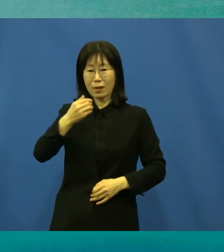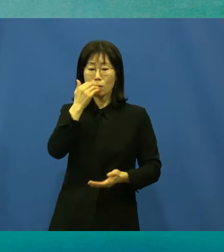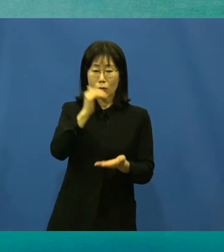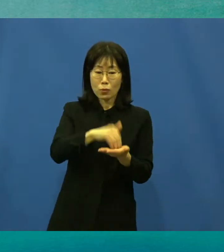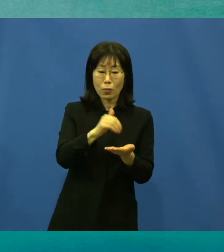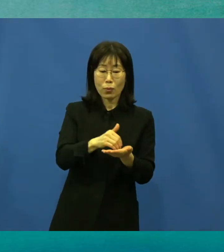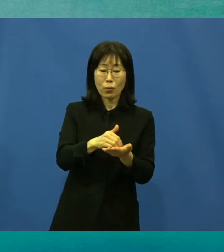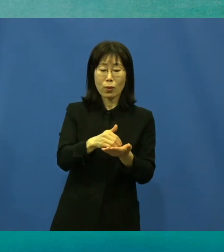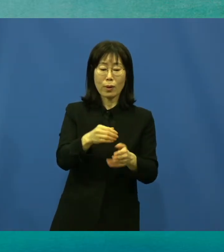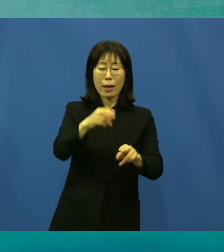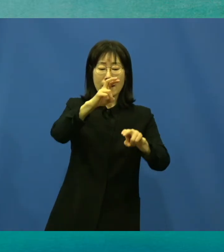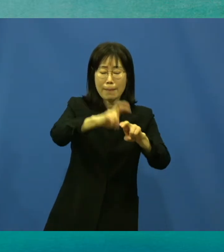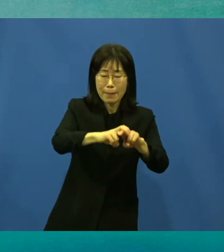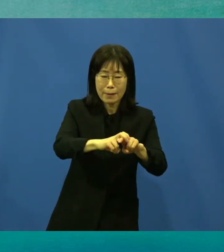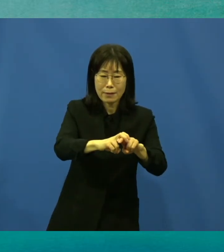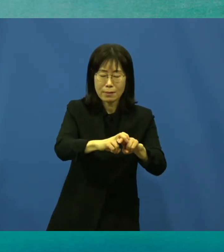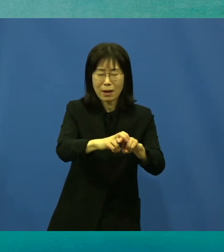힘들어요.